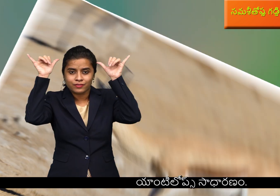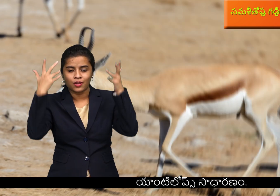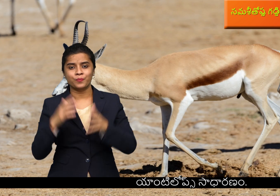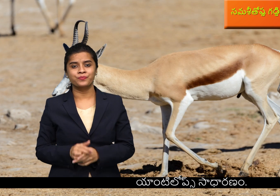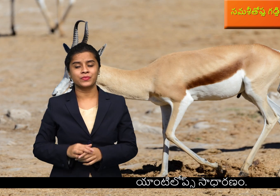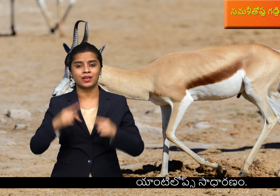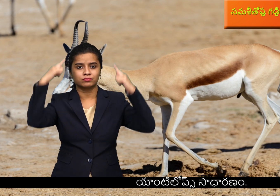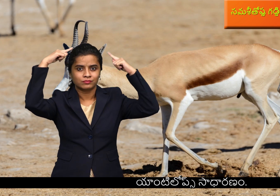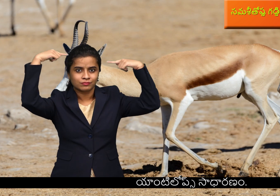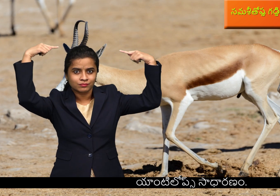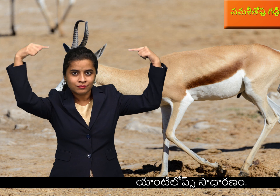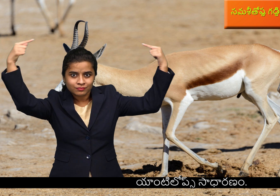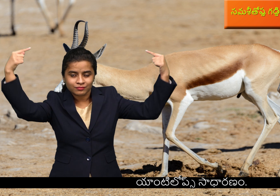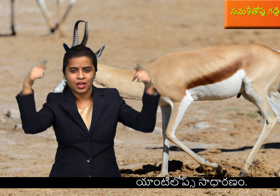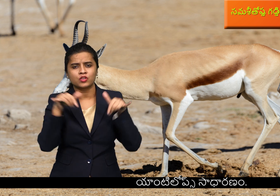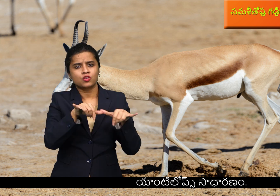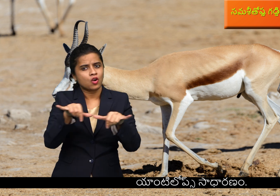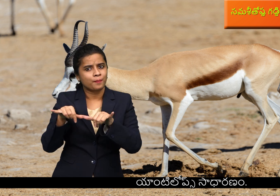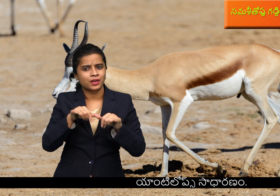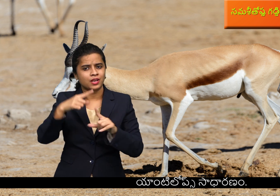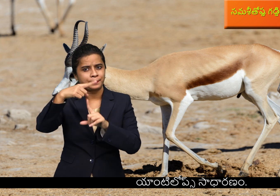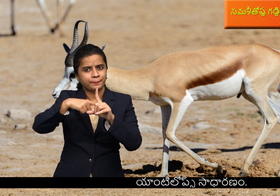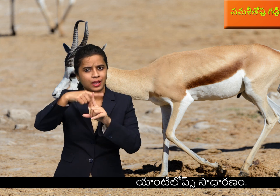యాంటీలోప్స్ సాధారణం.